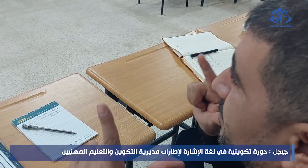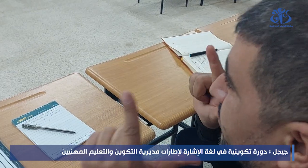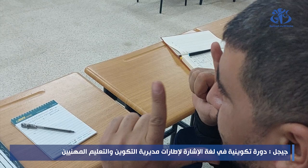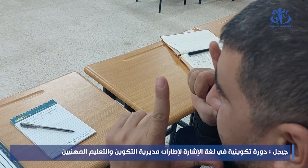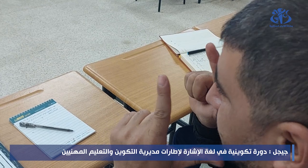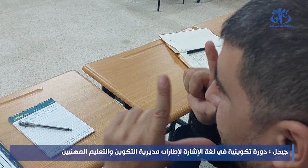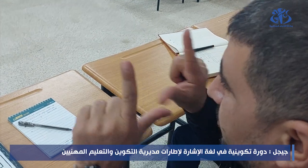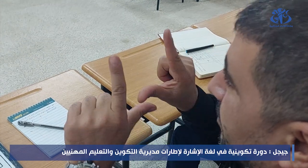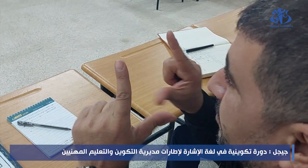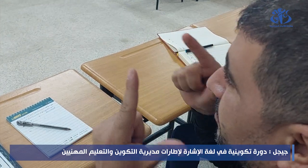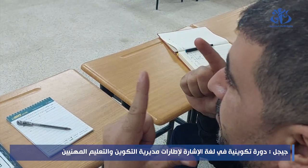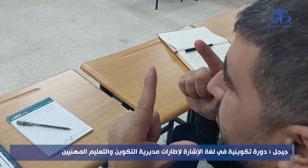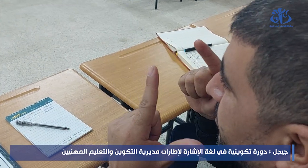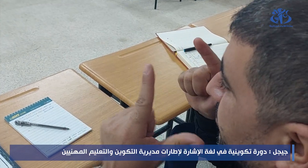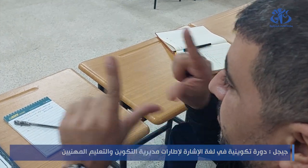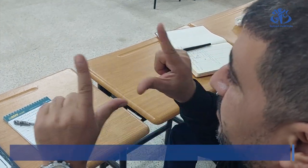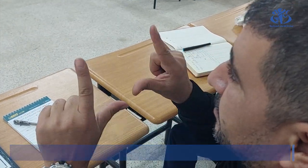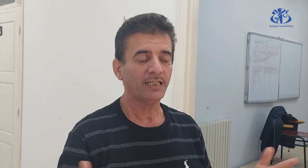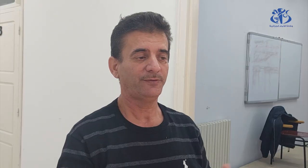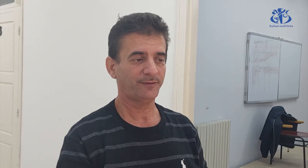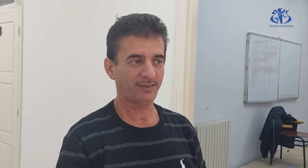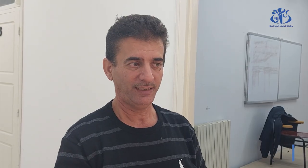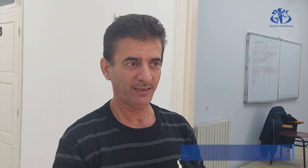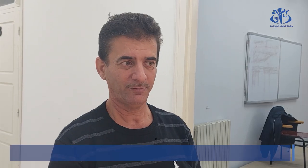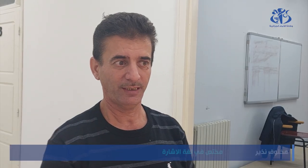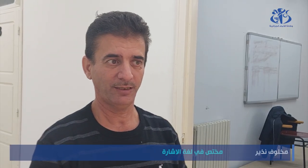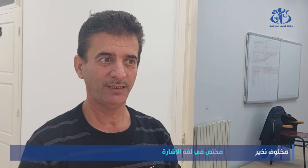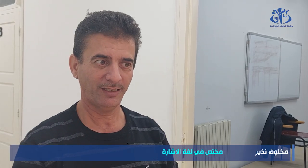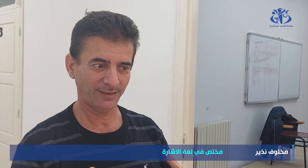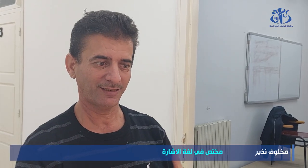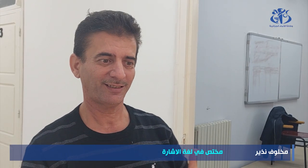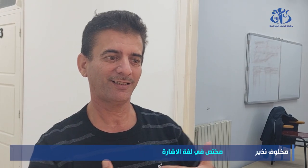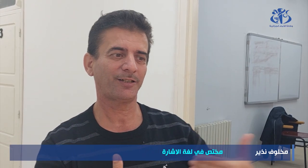سهل لغة الهدف نتاعنا من أننا نقرب